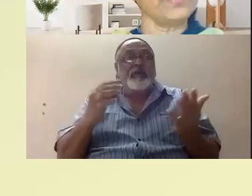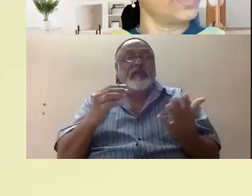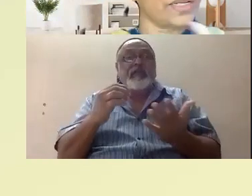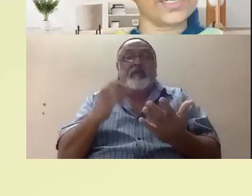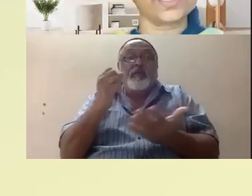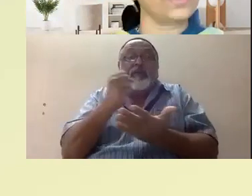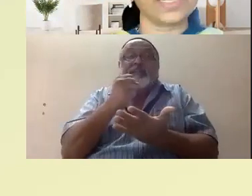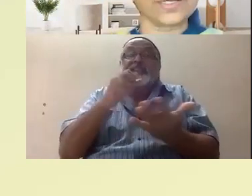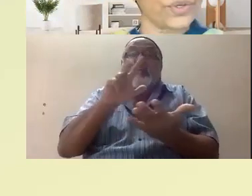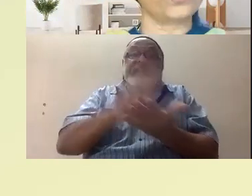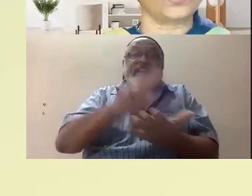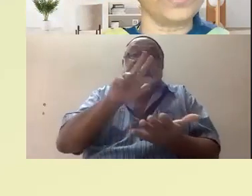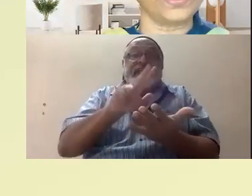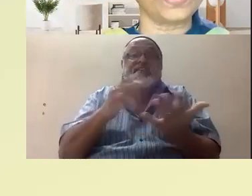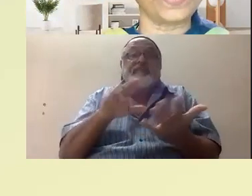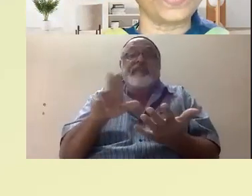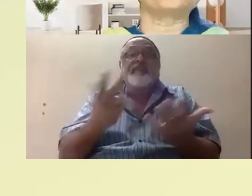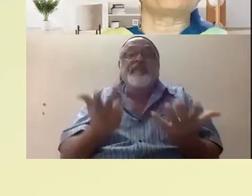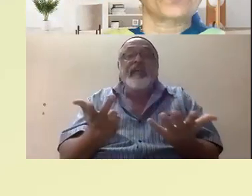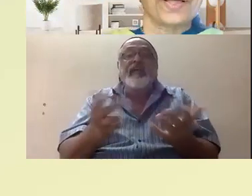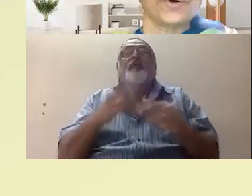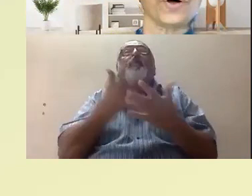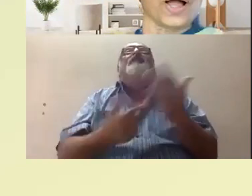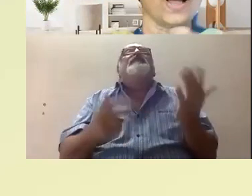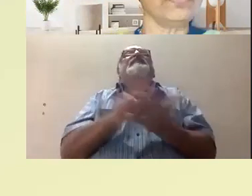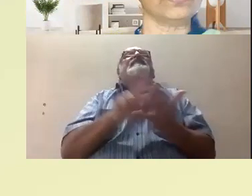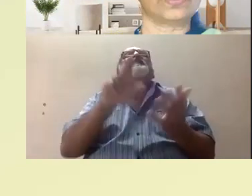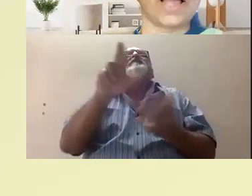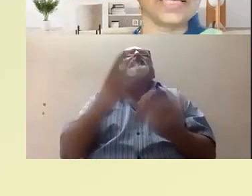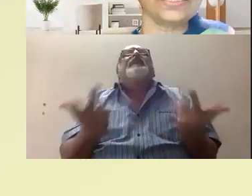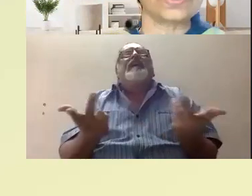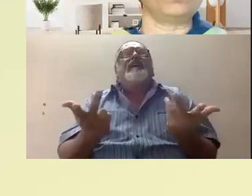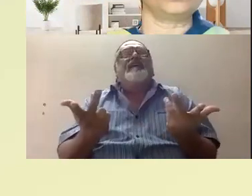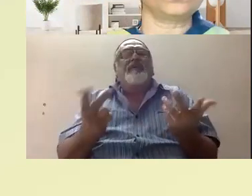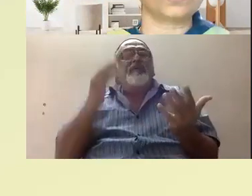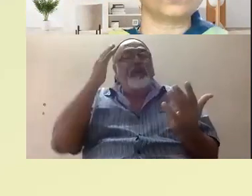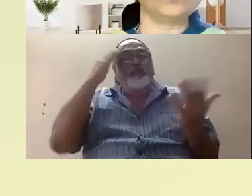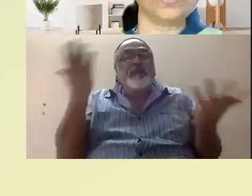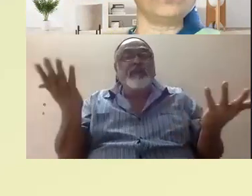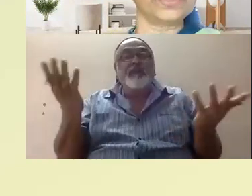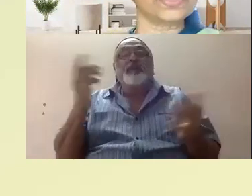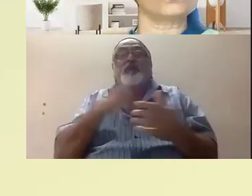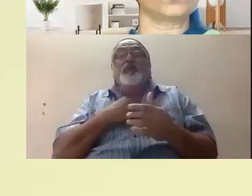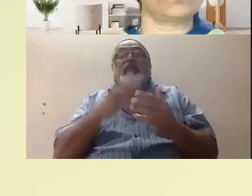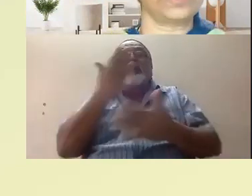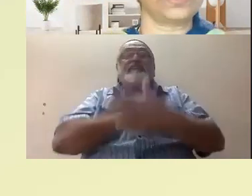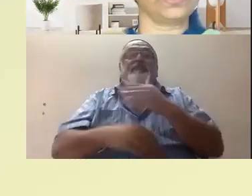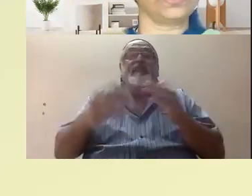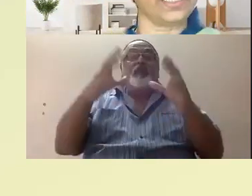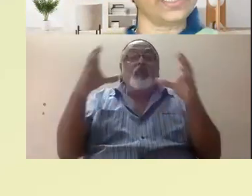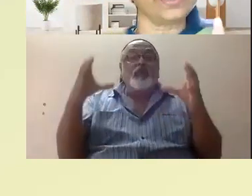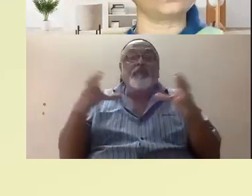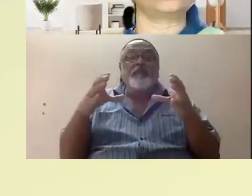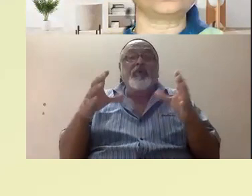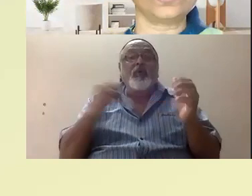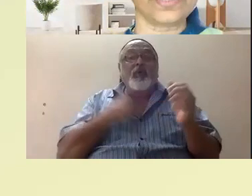उद्यम रजिस्ट्रेशन ऐसे कुछ होता भी है क्या? तो हम एज ए डिसेबिलिटी सेक्टर में हम पर्सन्स विद डिसेबिलिटी की